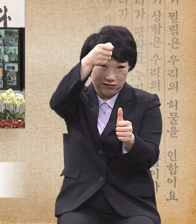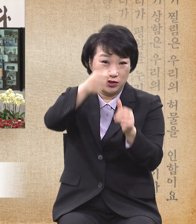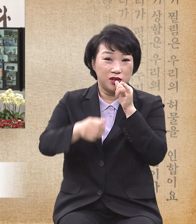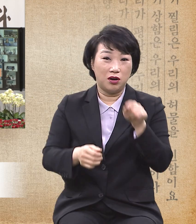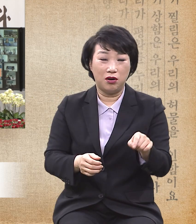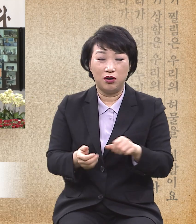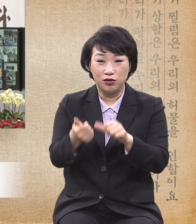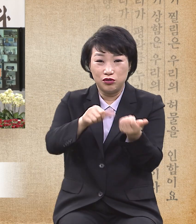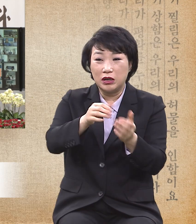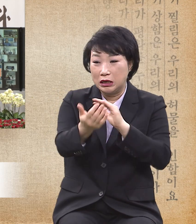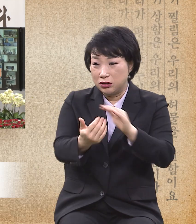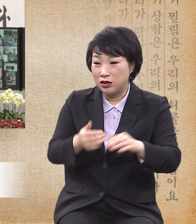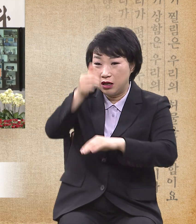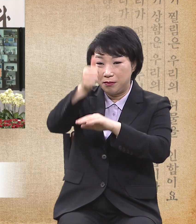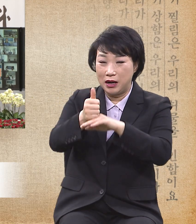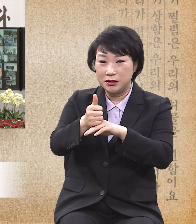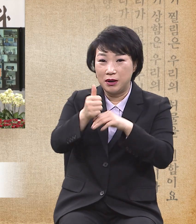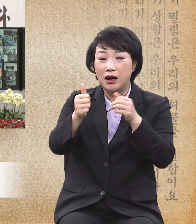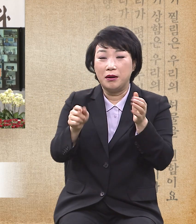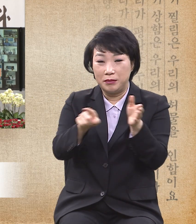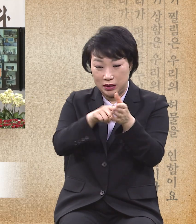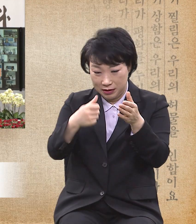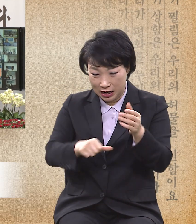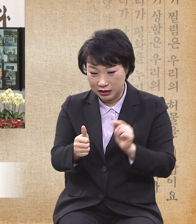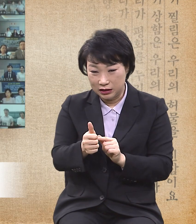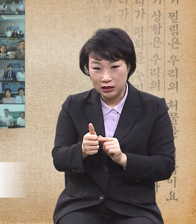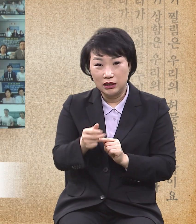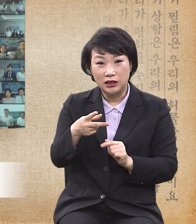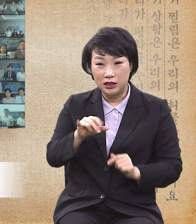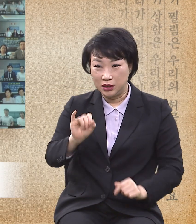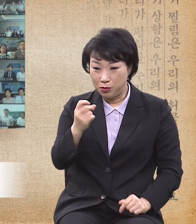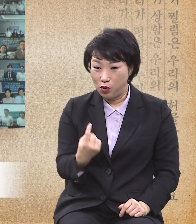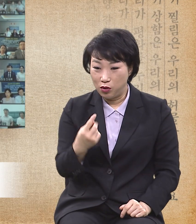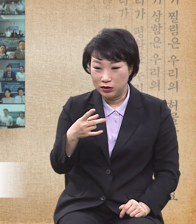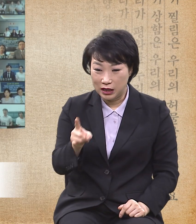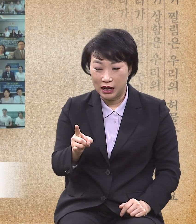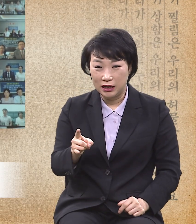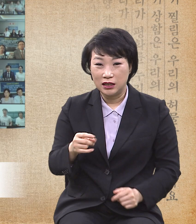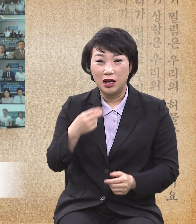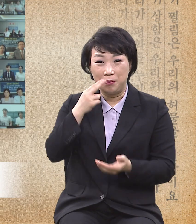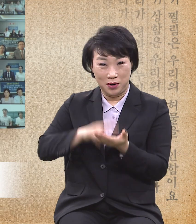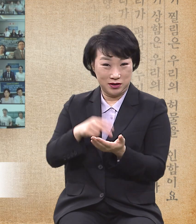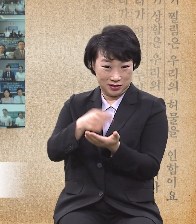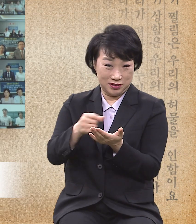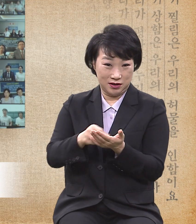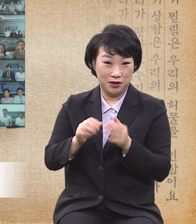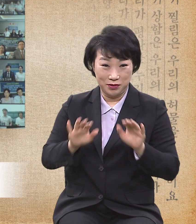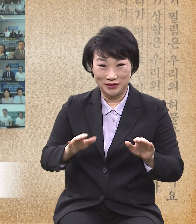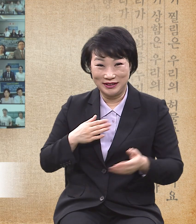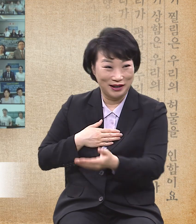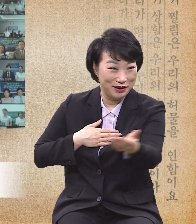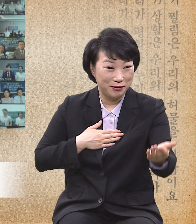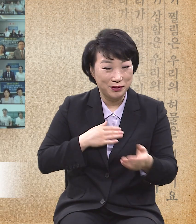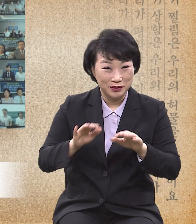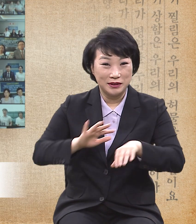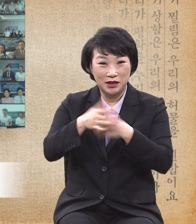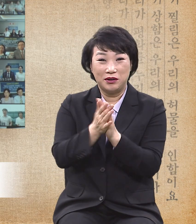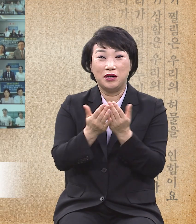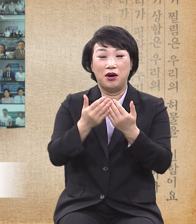그가 죽기 전에 마지막 디모데에게 쓴 글, 오늘 여러분에게 읽었잖아요. 응? 예,